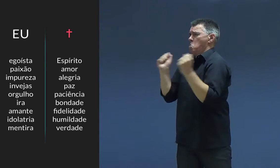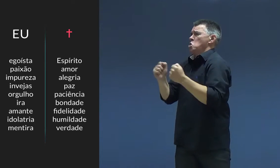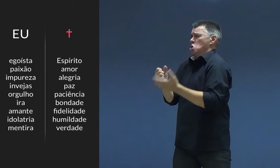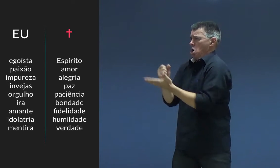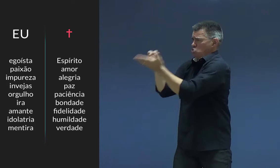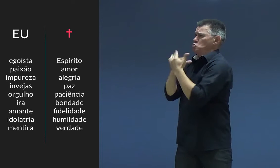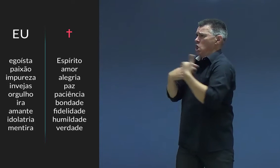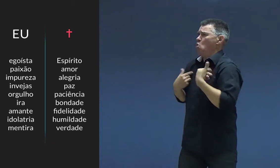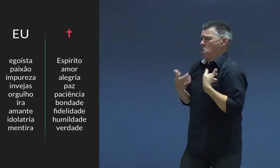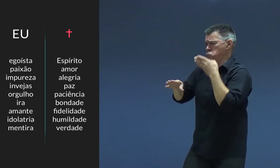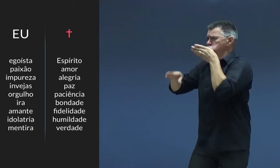pregar?